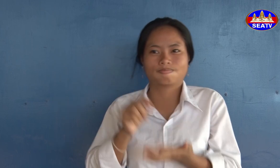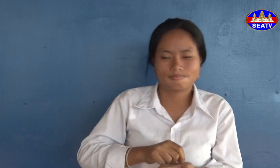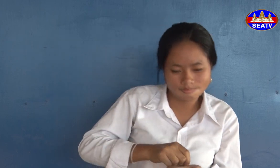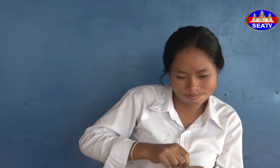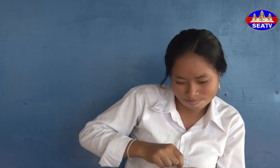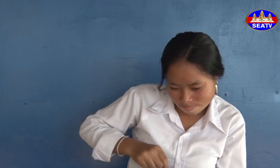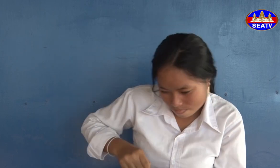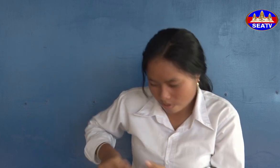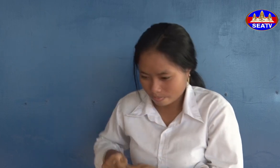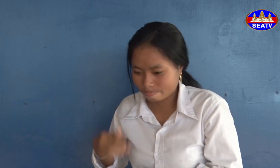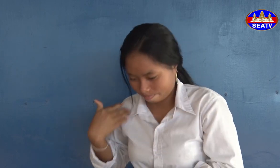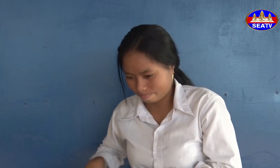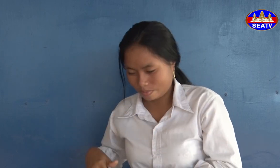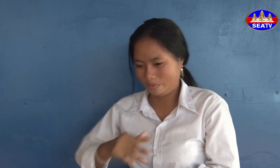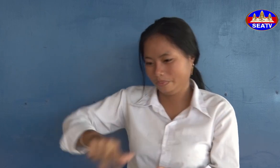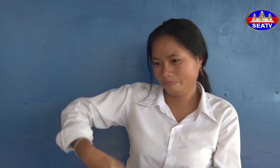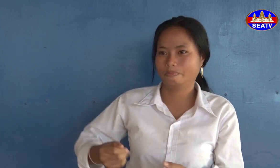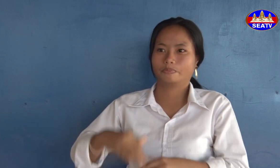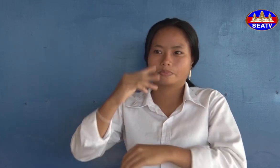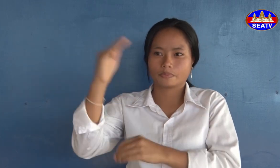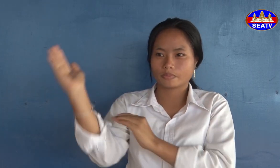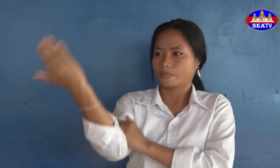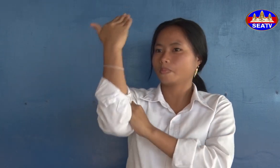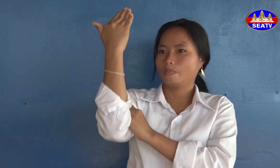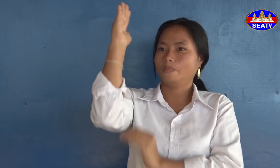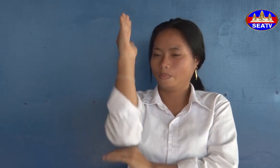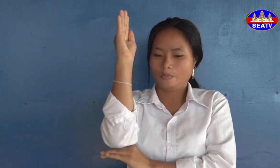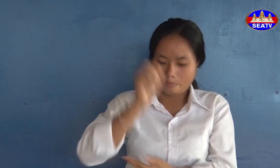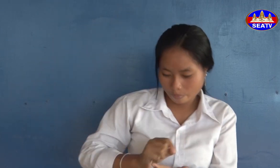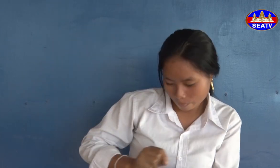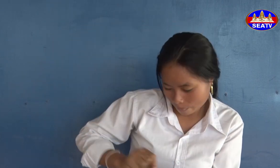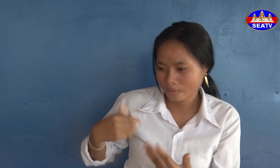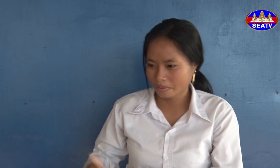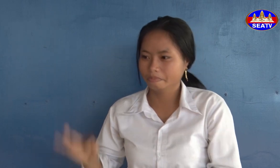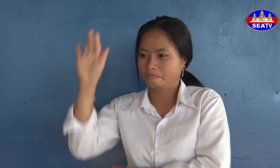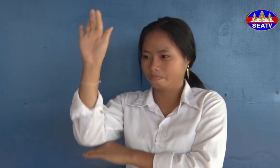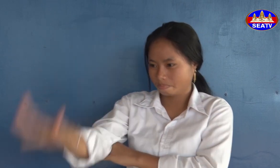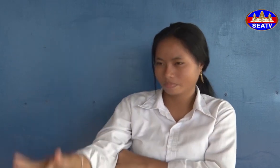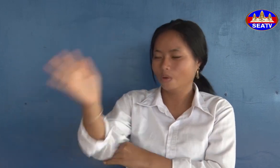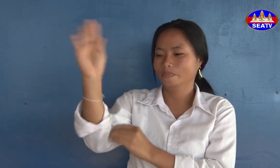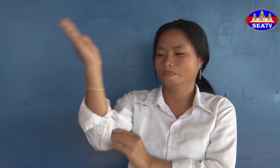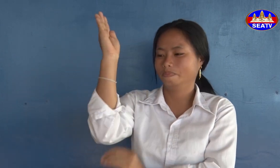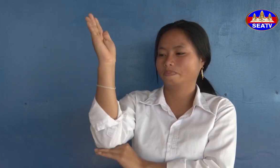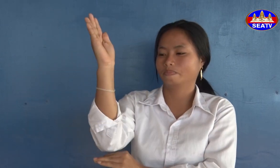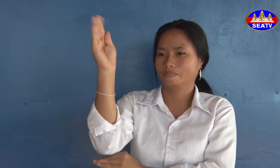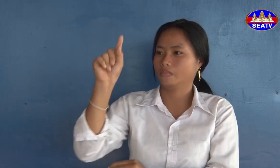នឹងមិត្តភ័ក្ដិរបស់ខ្ញុំហើយប្រឹងប្រែងរៀនសរសេររៀនទាំងថ្ងៃទាំងល្ងាចគឺខ្ញុំប្រឹងប្រែ